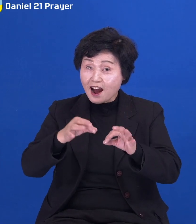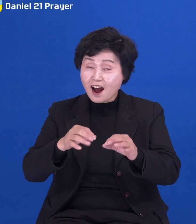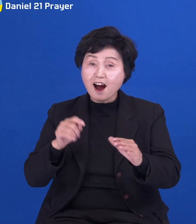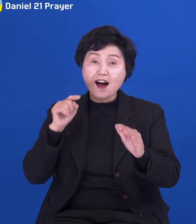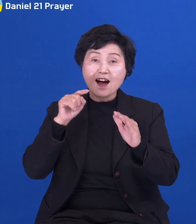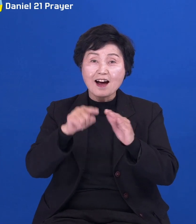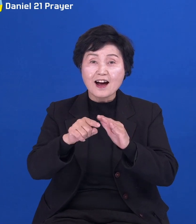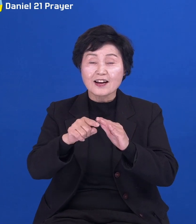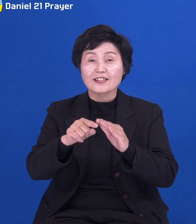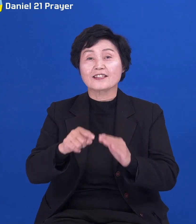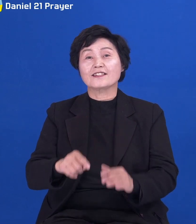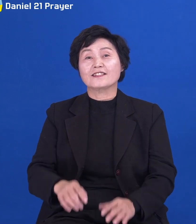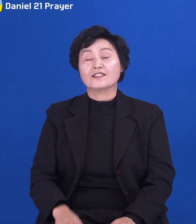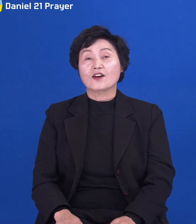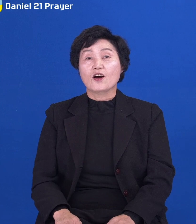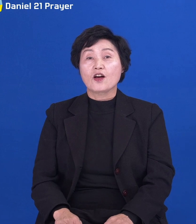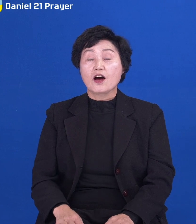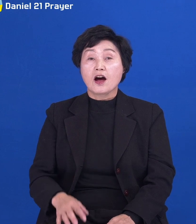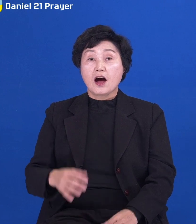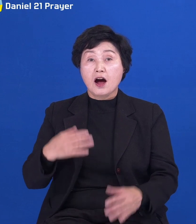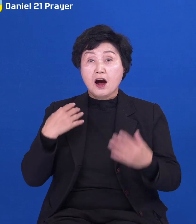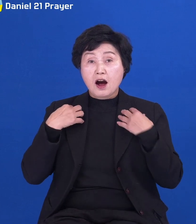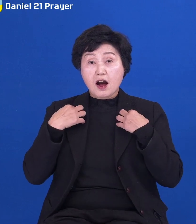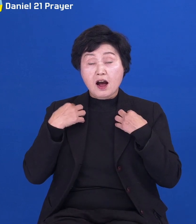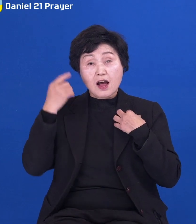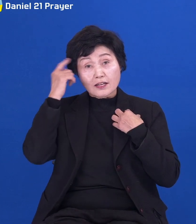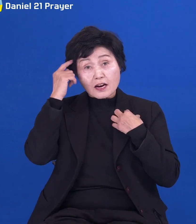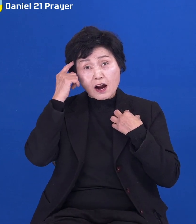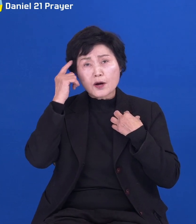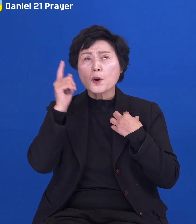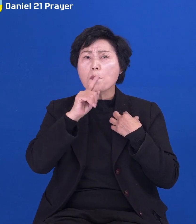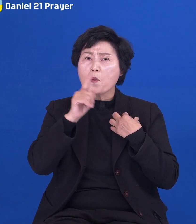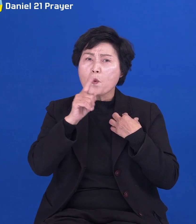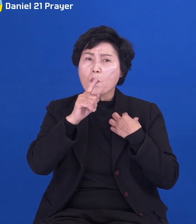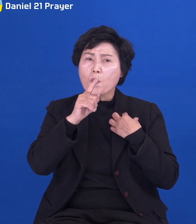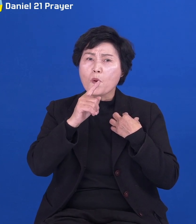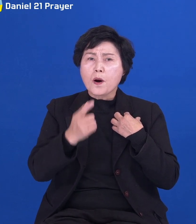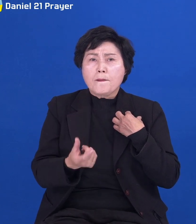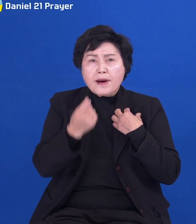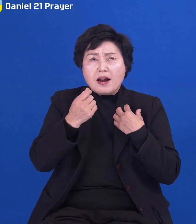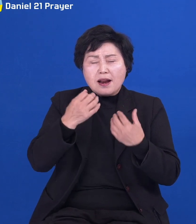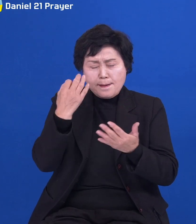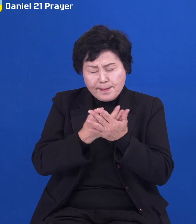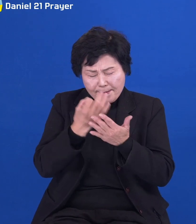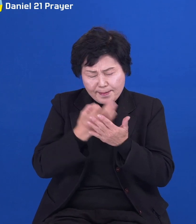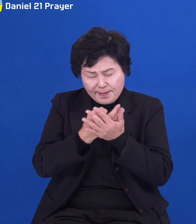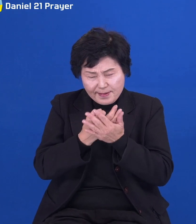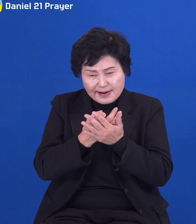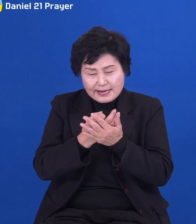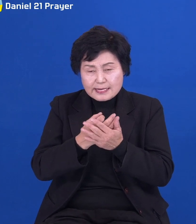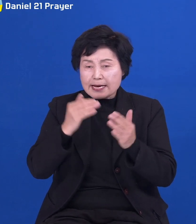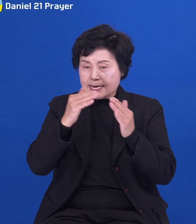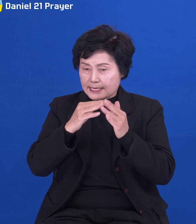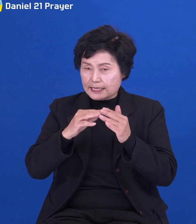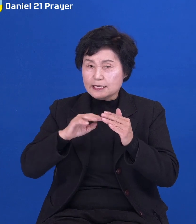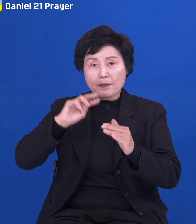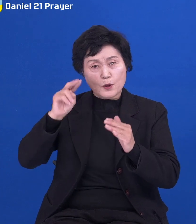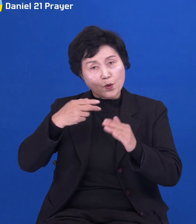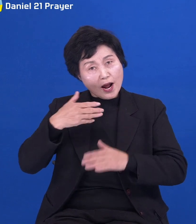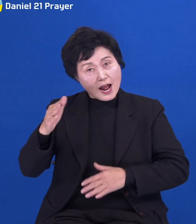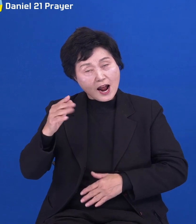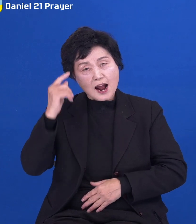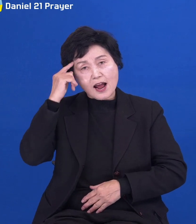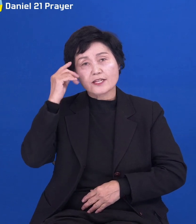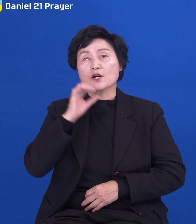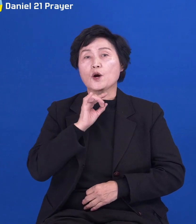그때 저희 머리에는 오직 하나, 빨리 돈을 벌어가지고 북한으로 간다라는 생각밖에 없었어요. 그렇게 하고 다음날 아침에